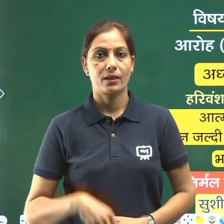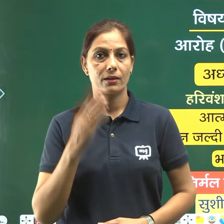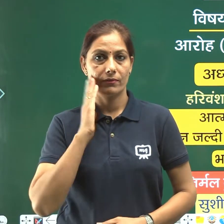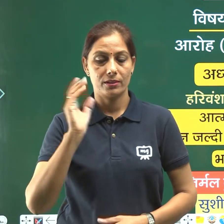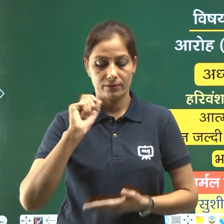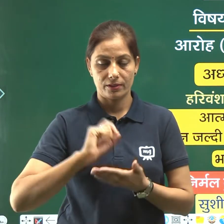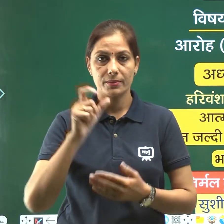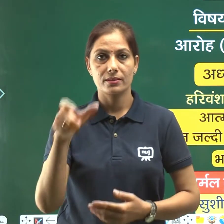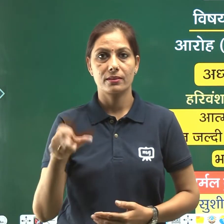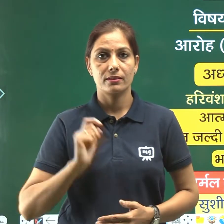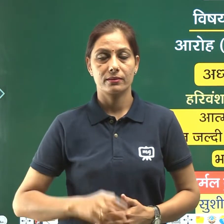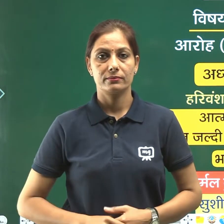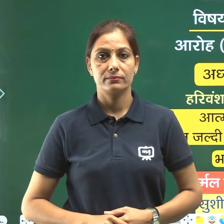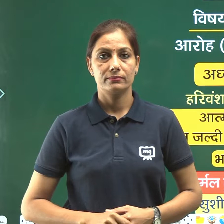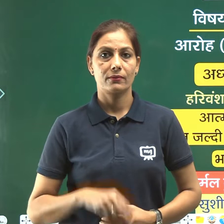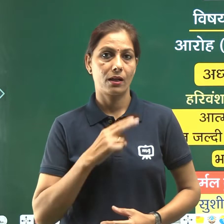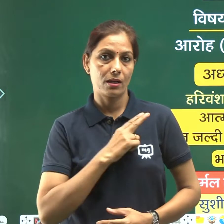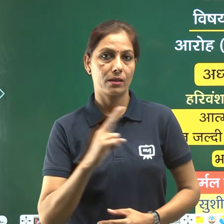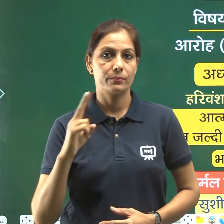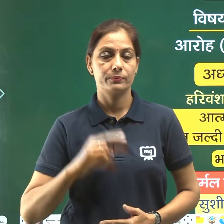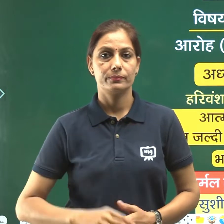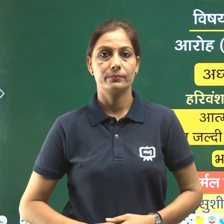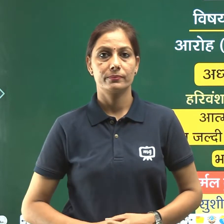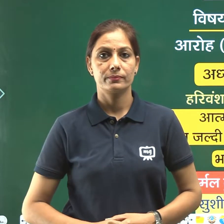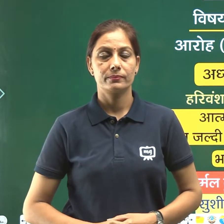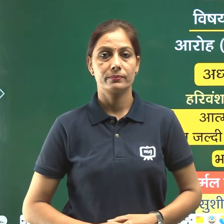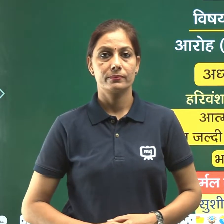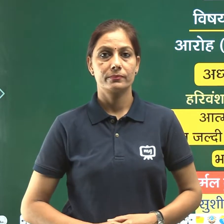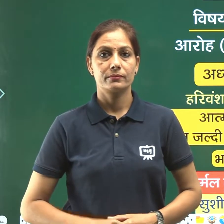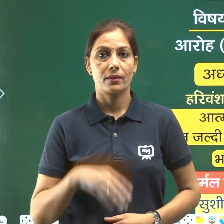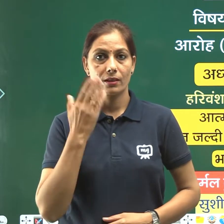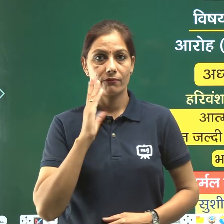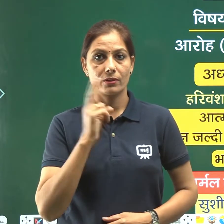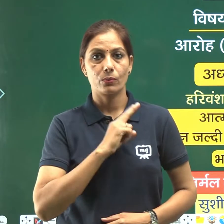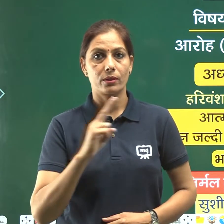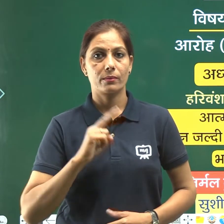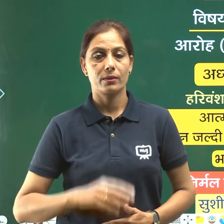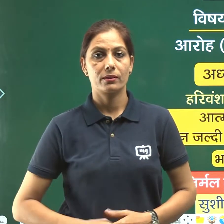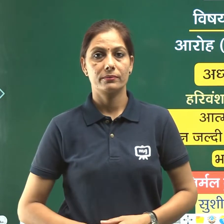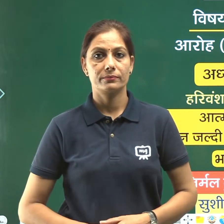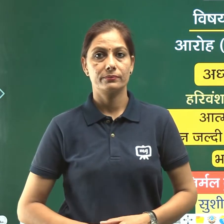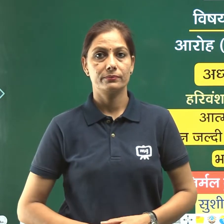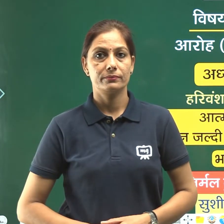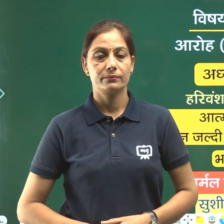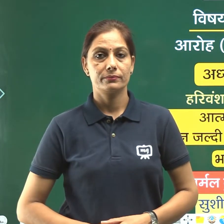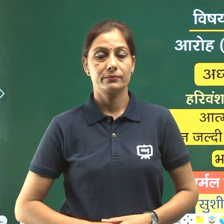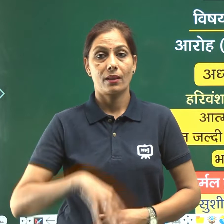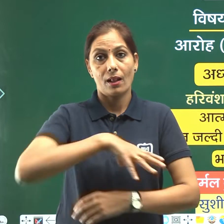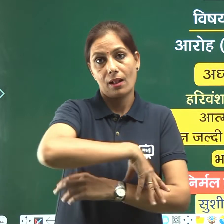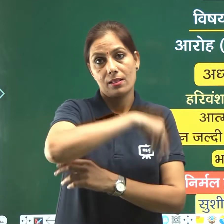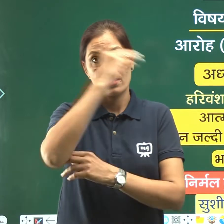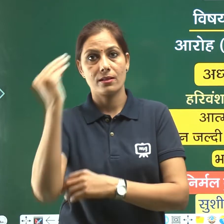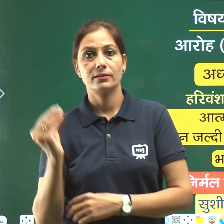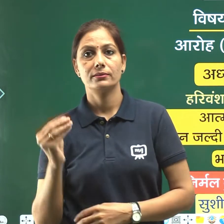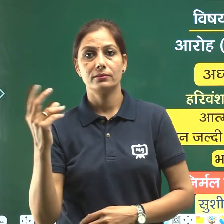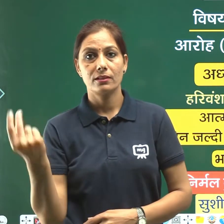है हरिवंश राय बच्चन। कविताएं हैं दिन जल्दी जल्दी ढलता